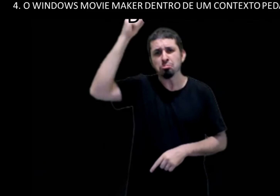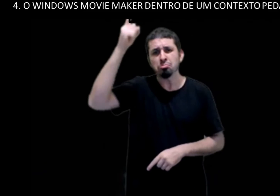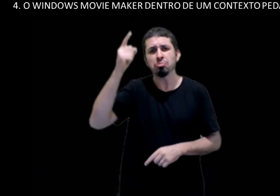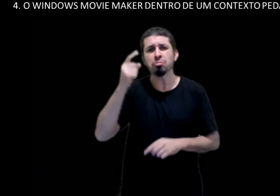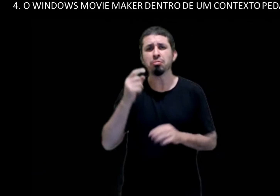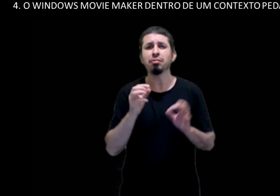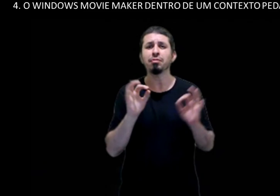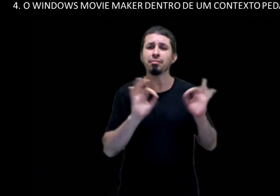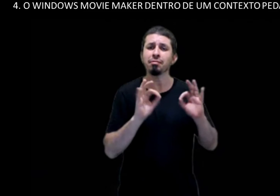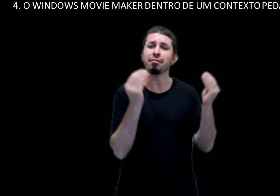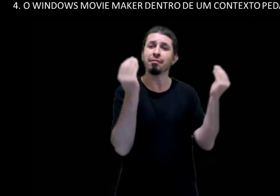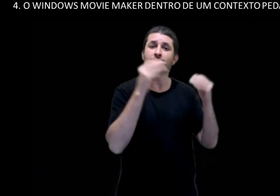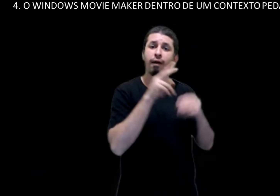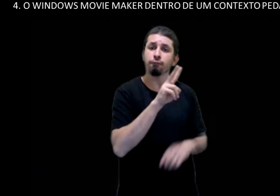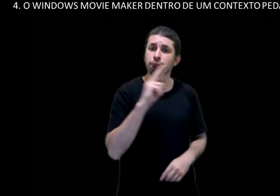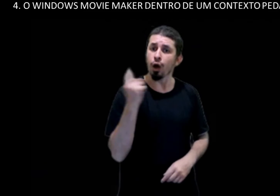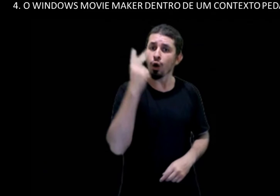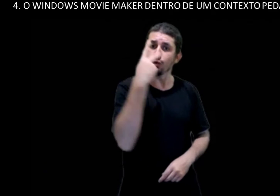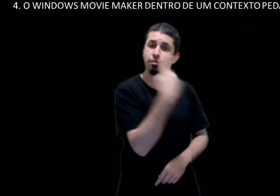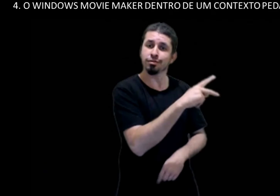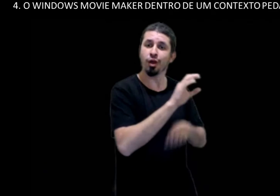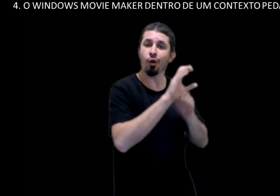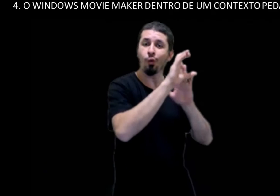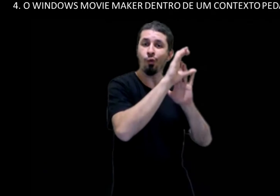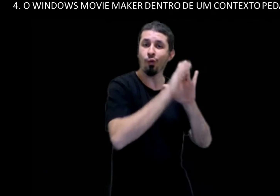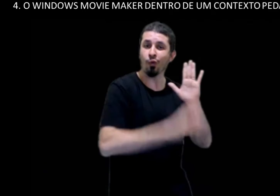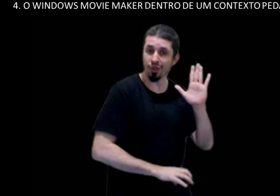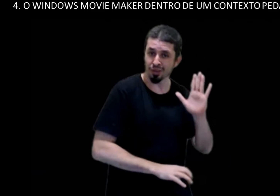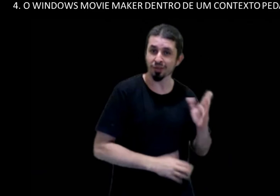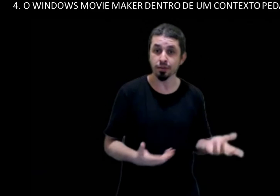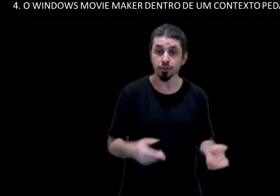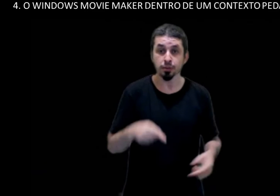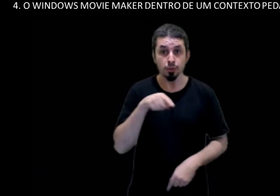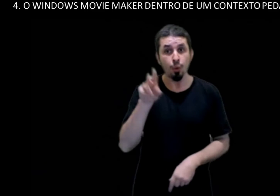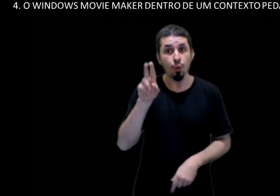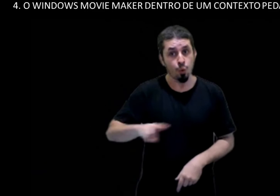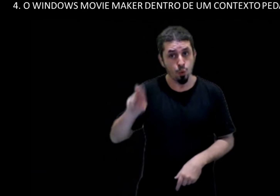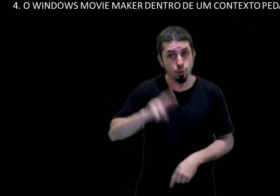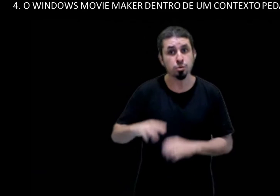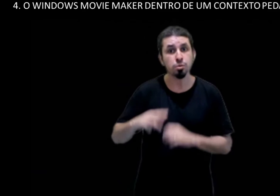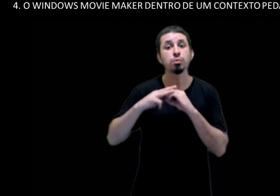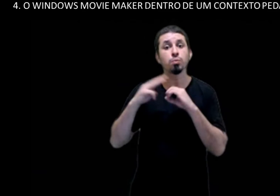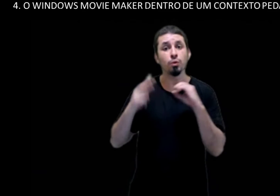às exigências curriculares. Portanto, a utilização do Windows Movie Maker